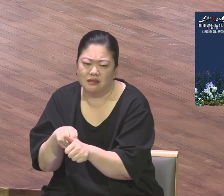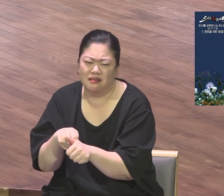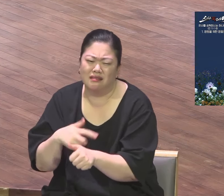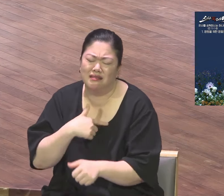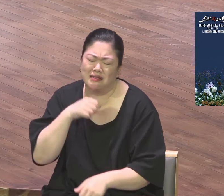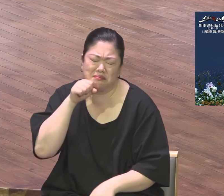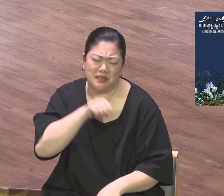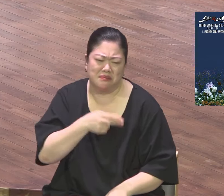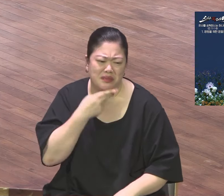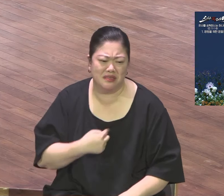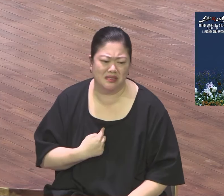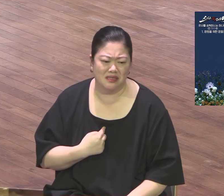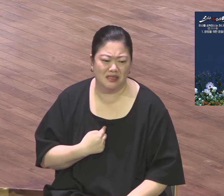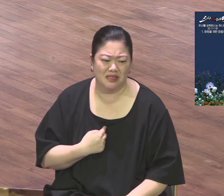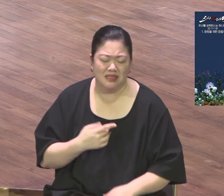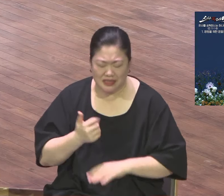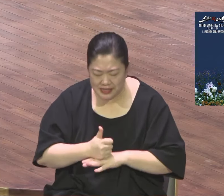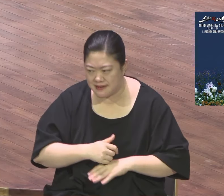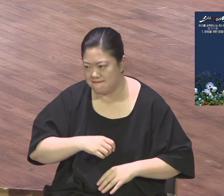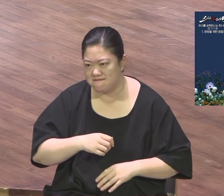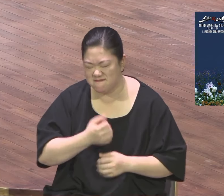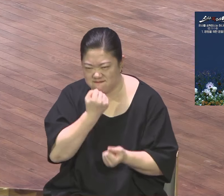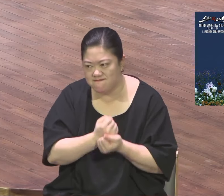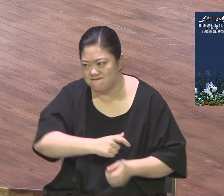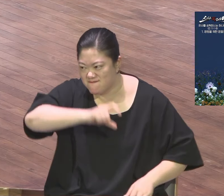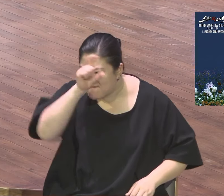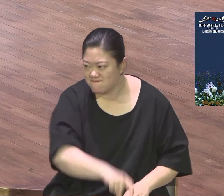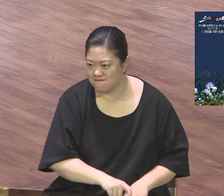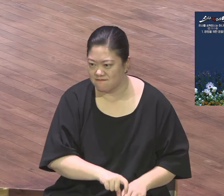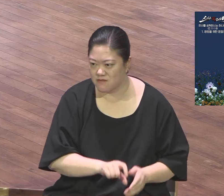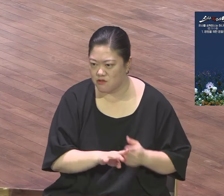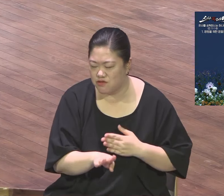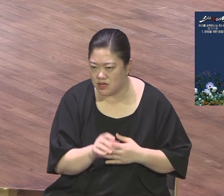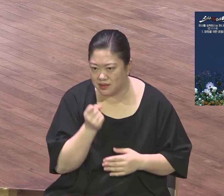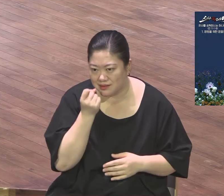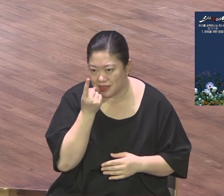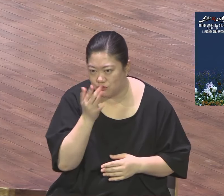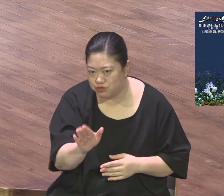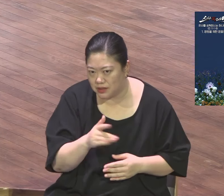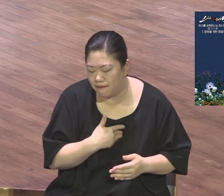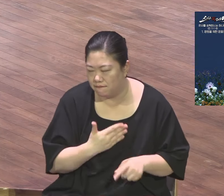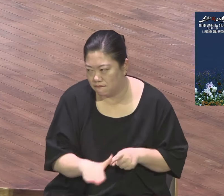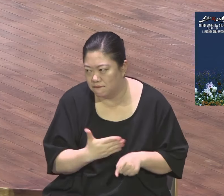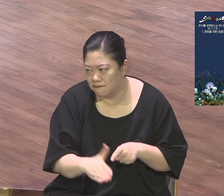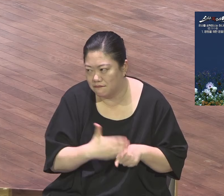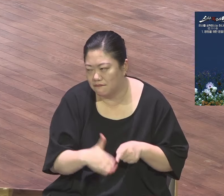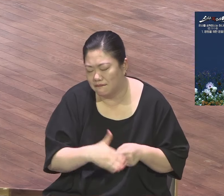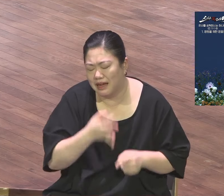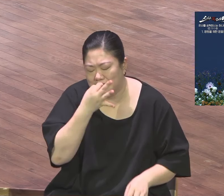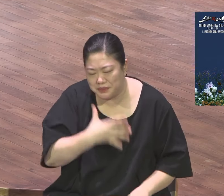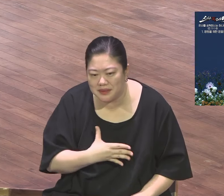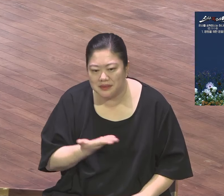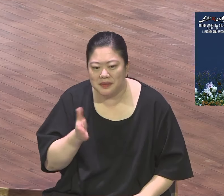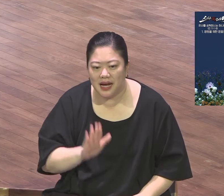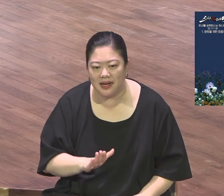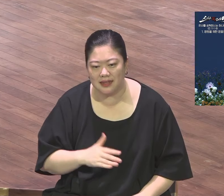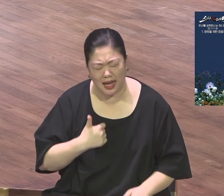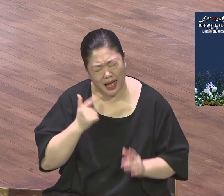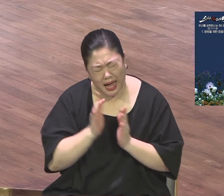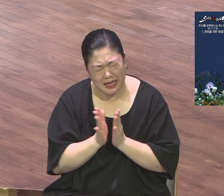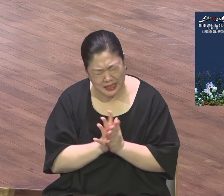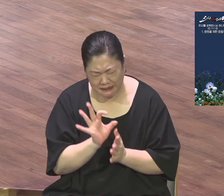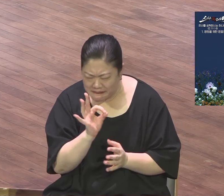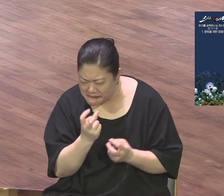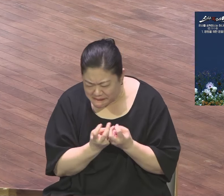주라. 아멘. 뭐 행편이 나와서 줄 수도 있겠지만 행편이 안 되더라도 내 영적 자존심이 하나님 앞에서